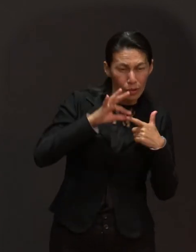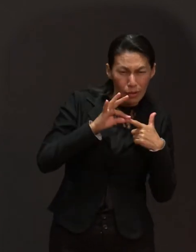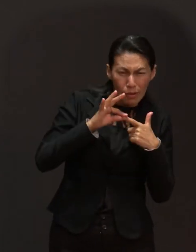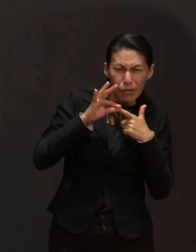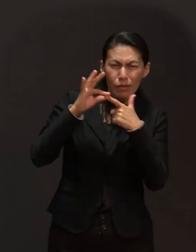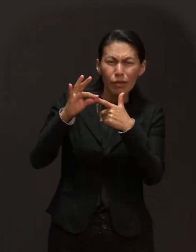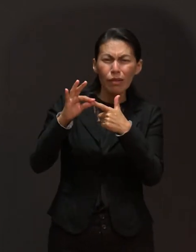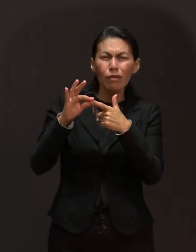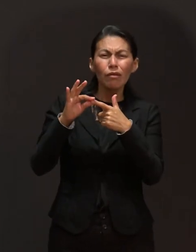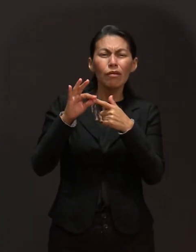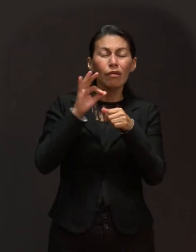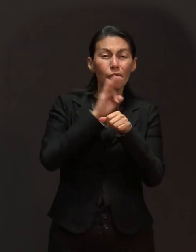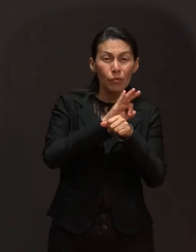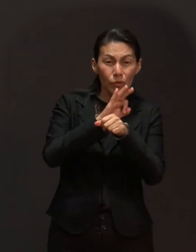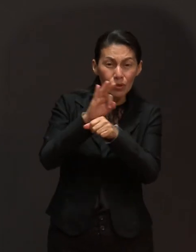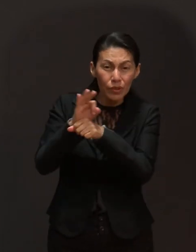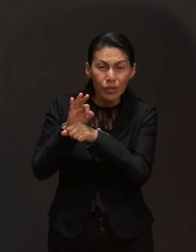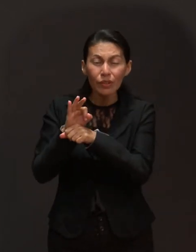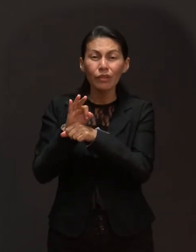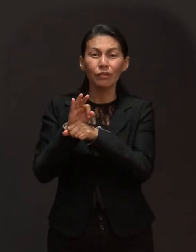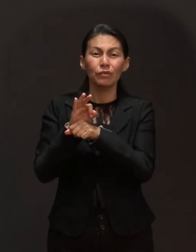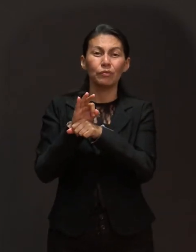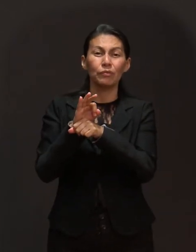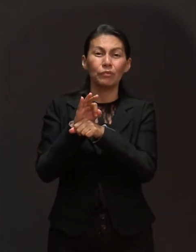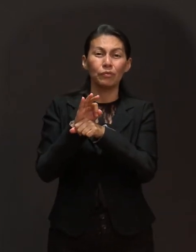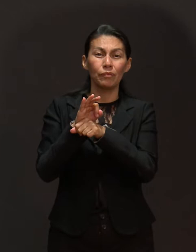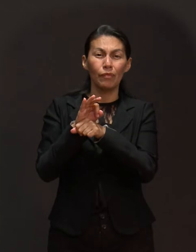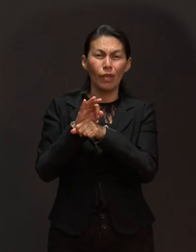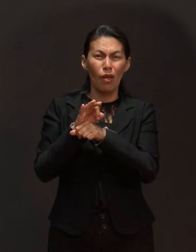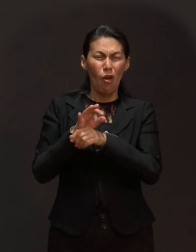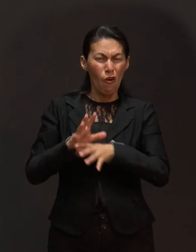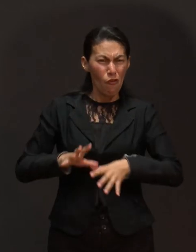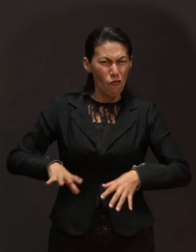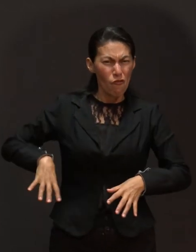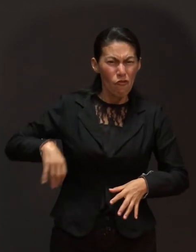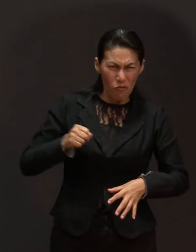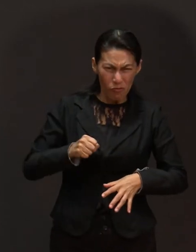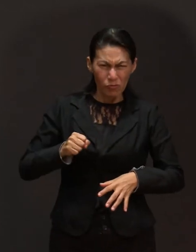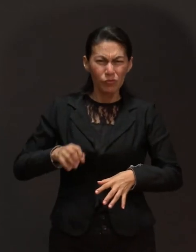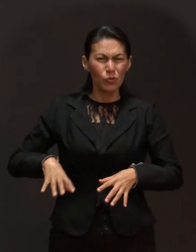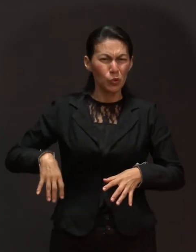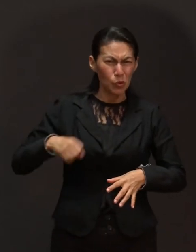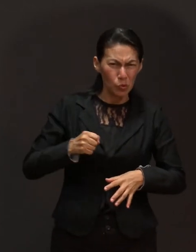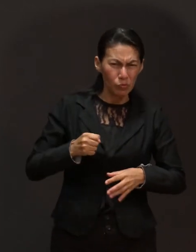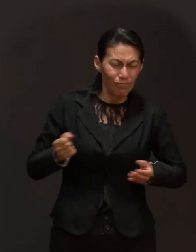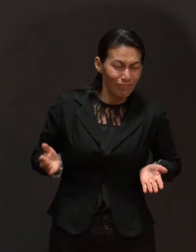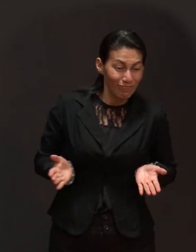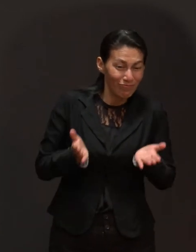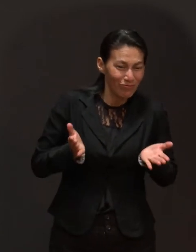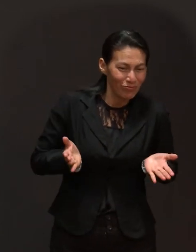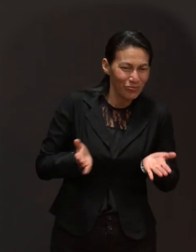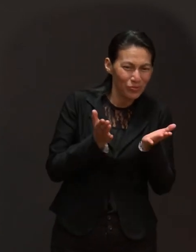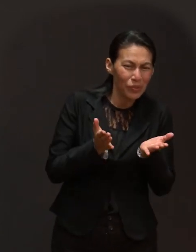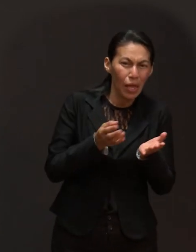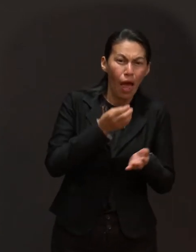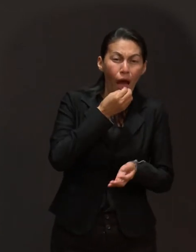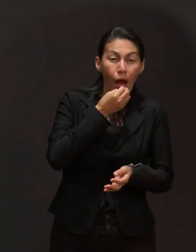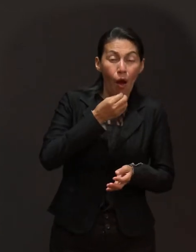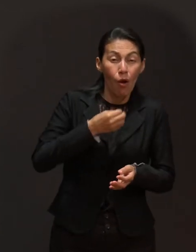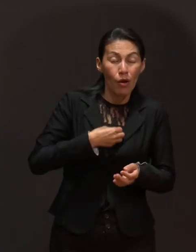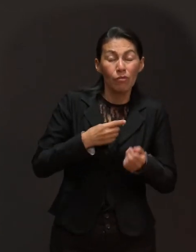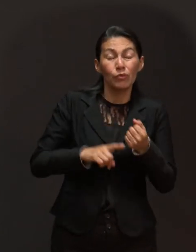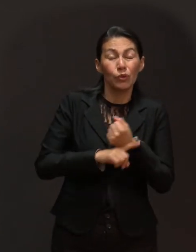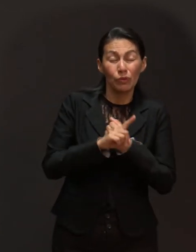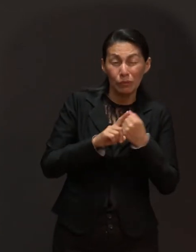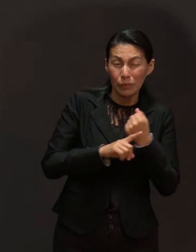ha guiado, lo ha protegido y le ha inculcado fuerza para vivir aún en medio de la